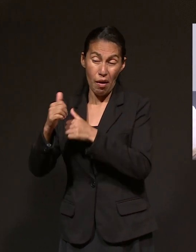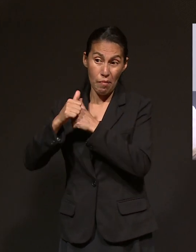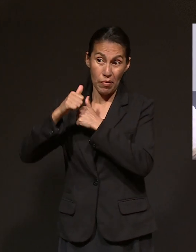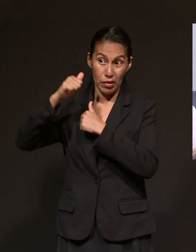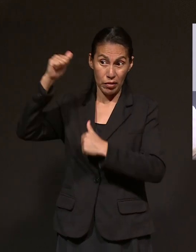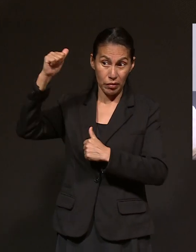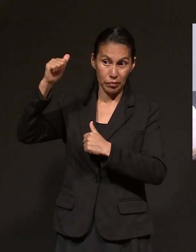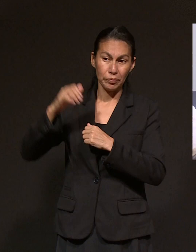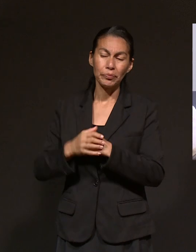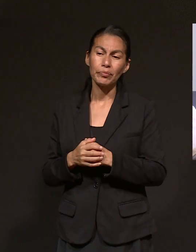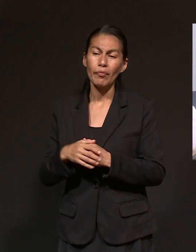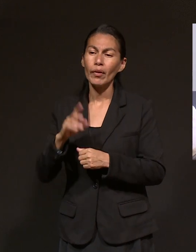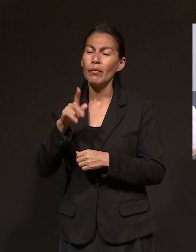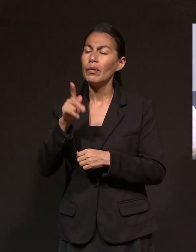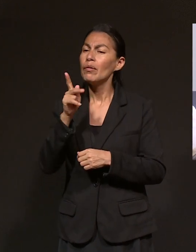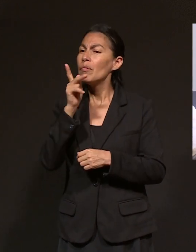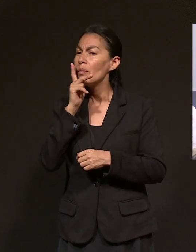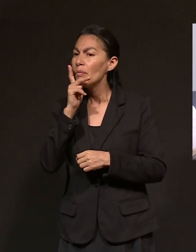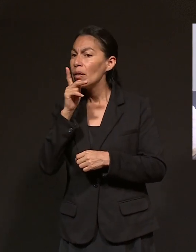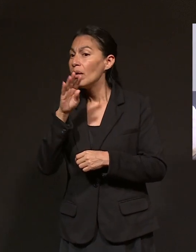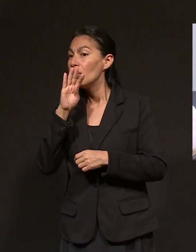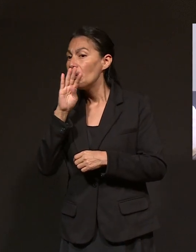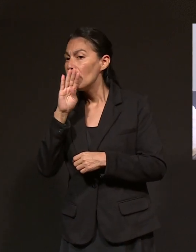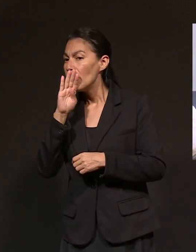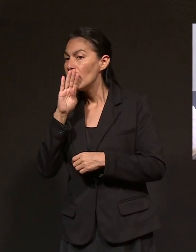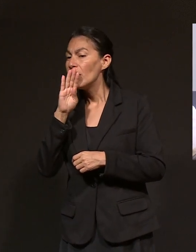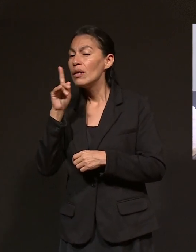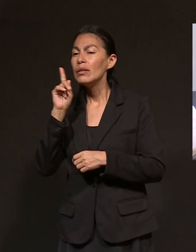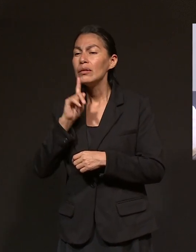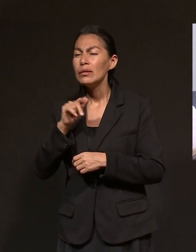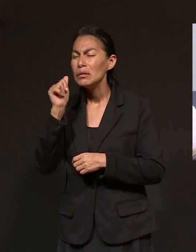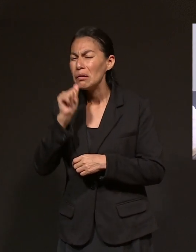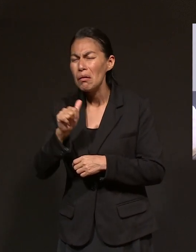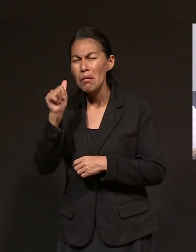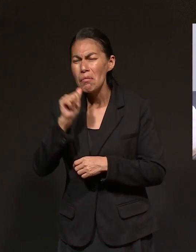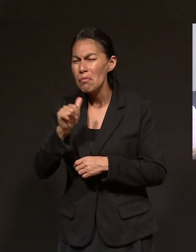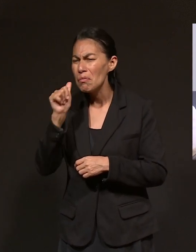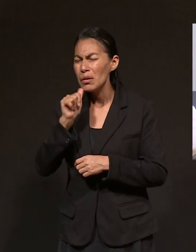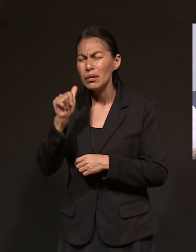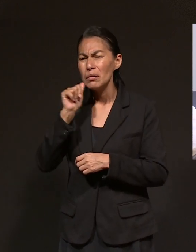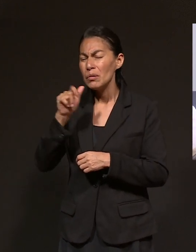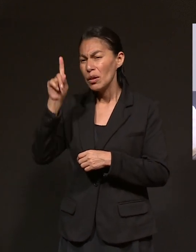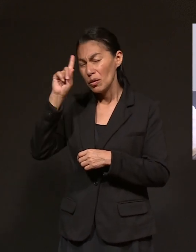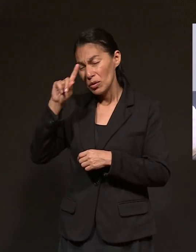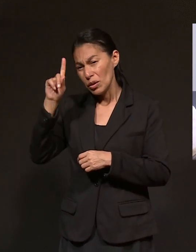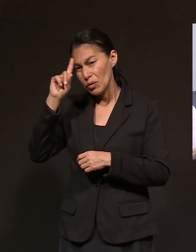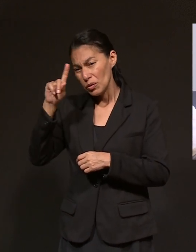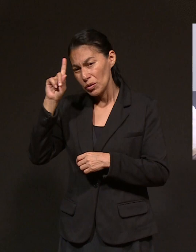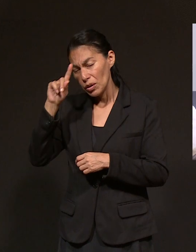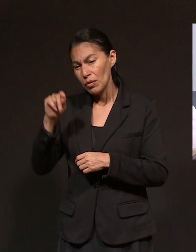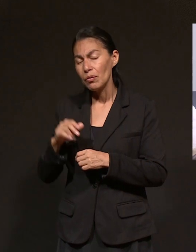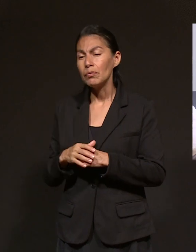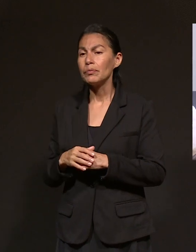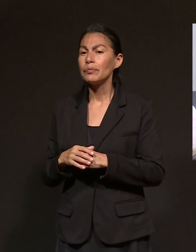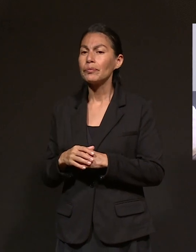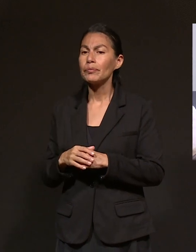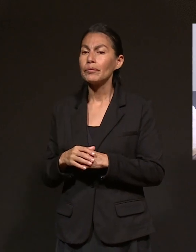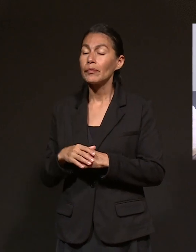mundo, pero siempre mis padres estuvieron ahí, estuvieron ahí.